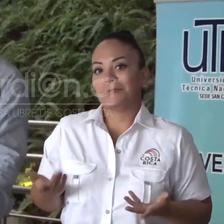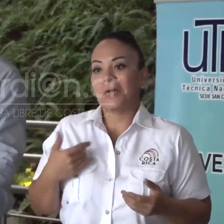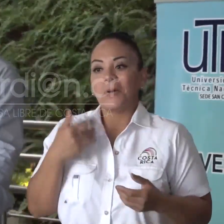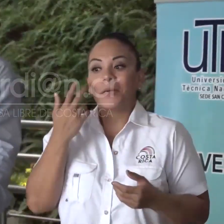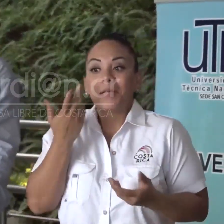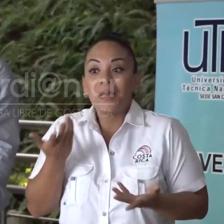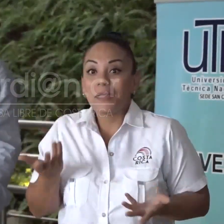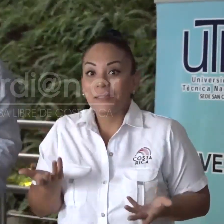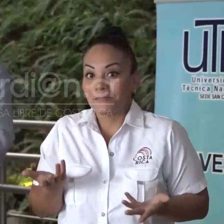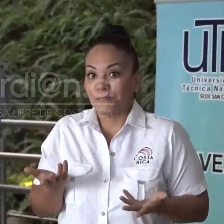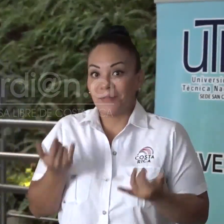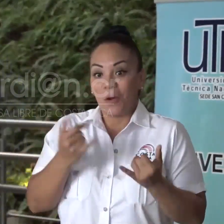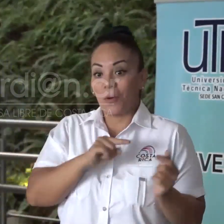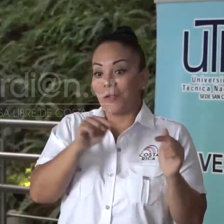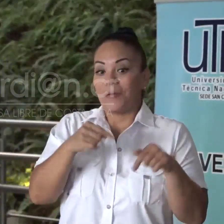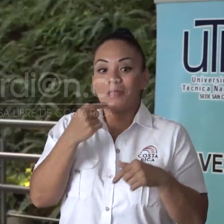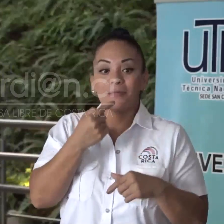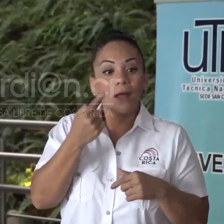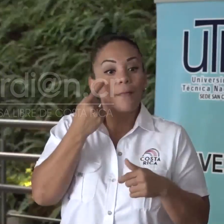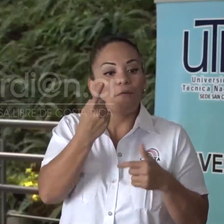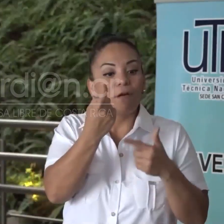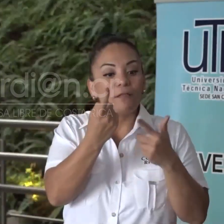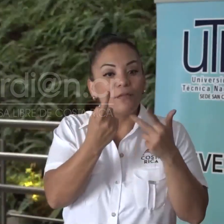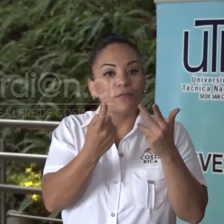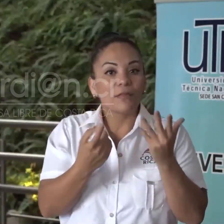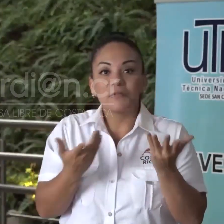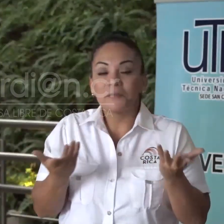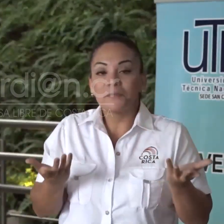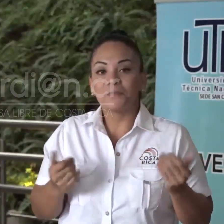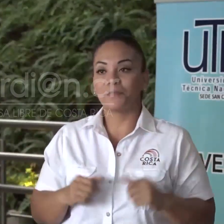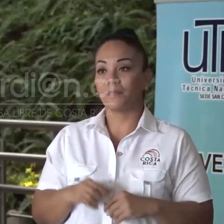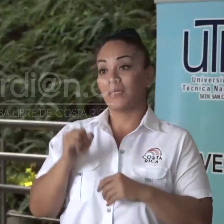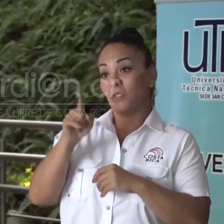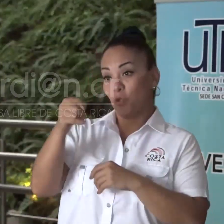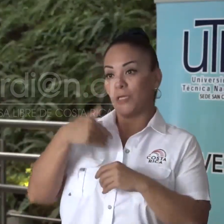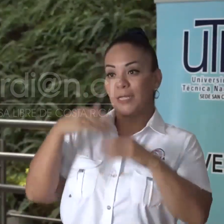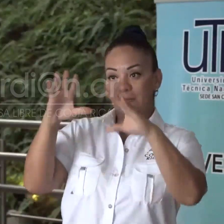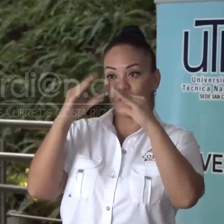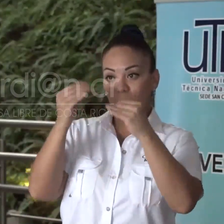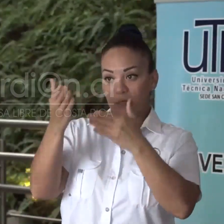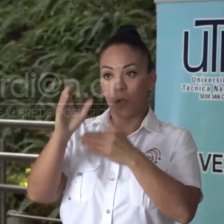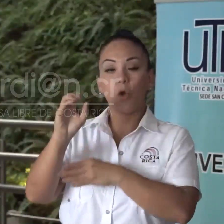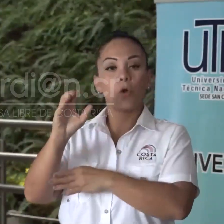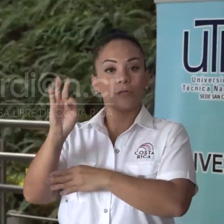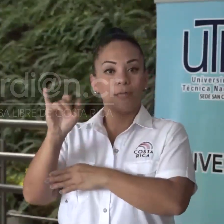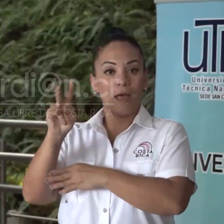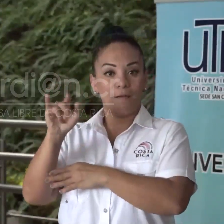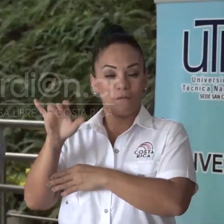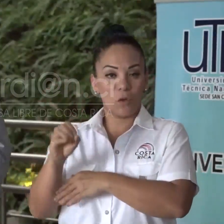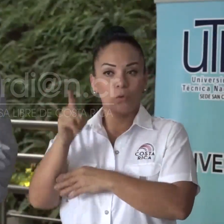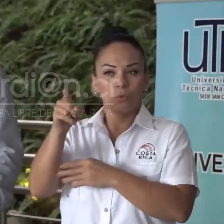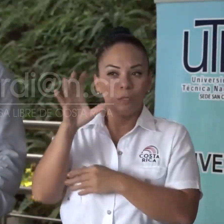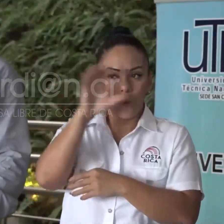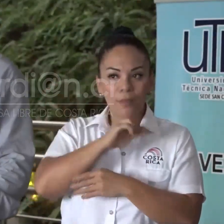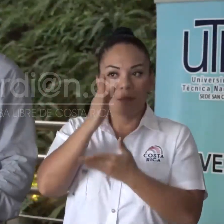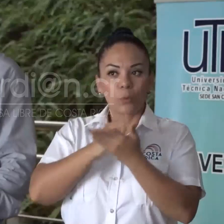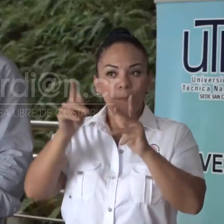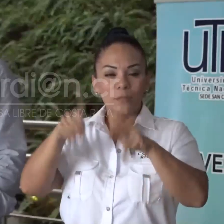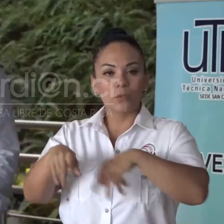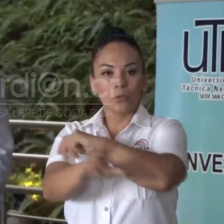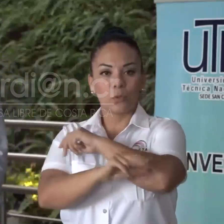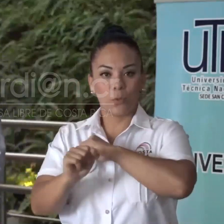había y volver ahora a decir, mira, falta esta y esta otra cosa. Si usted tiene información, don Octavio, de que alguien se haya